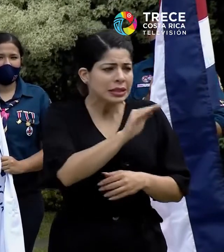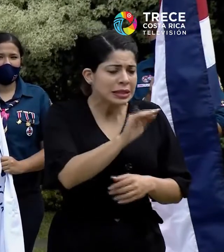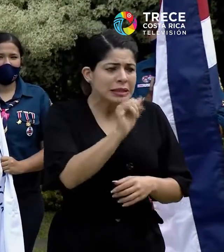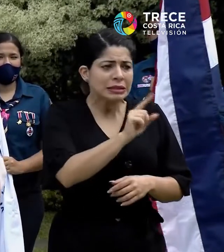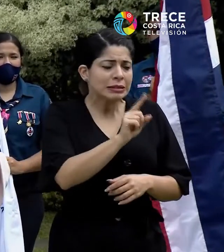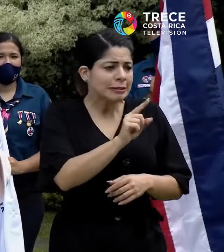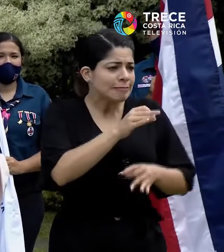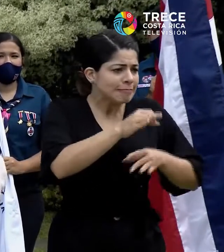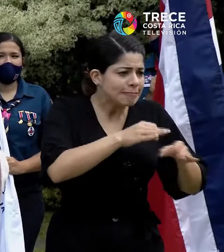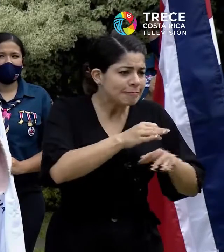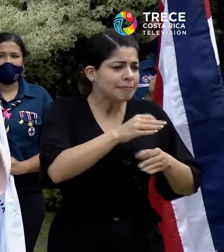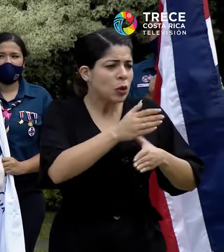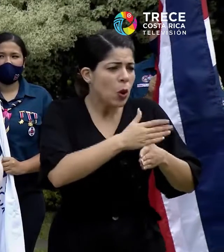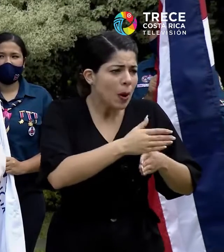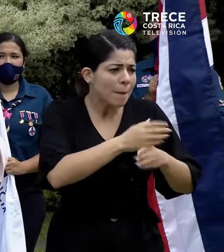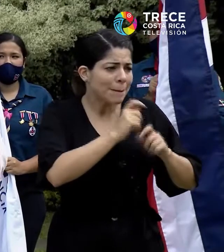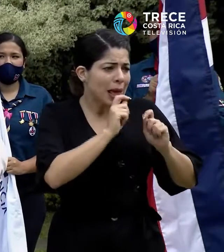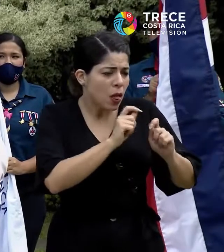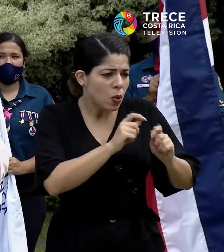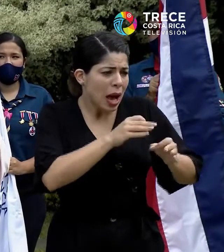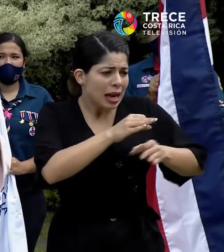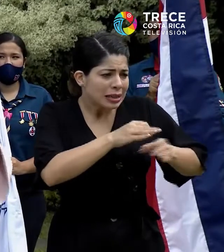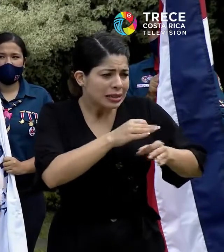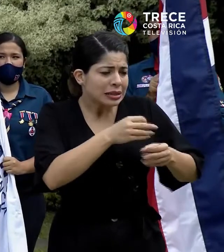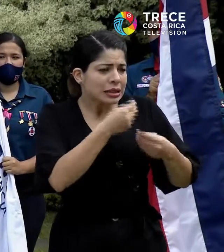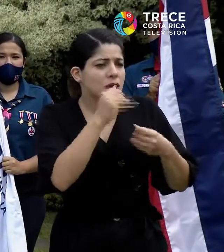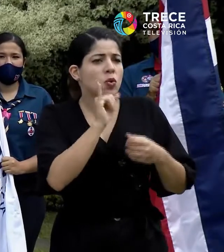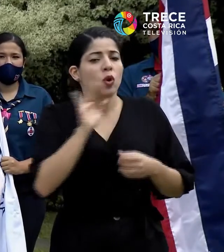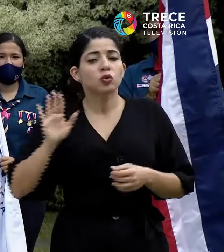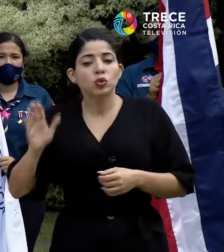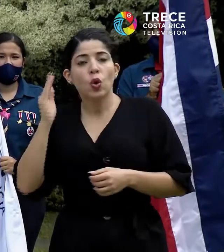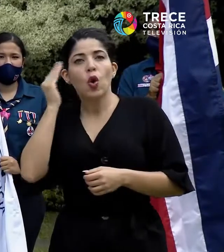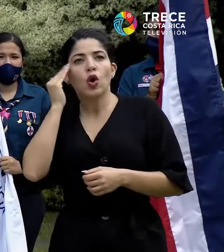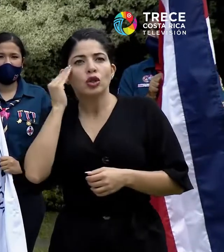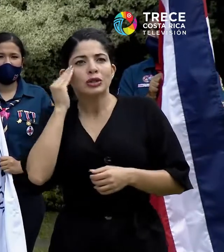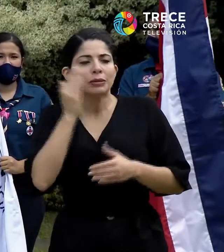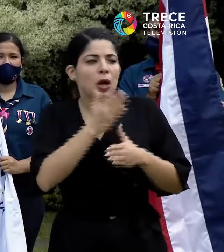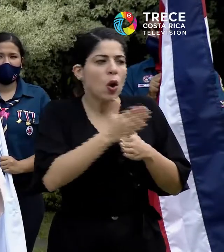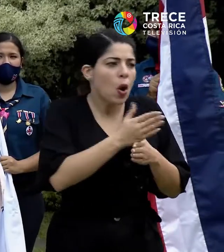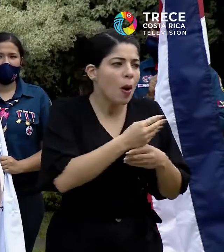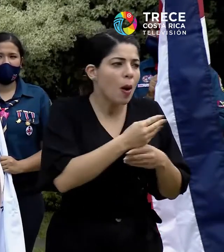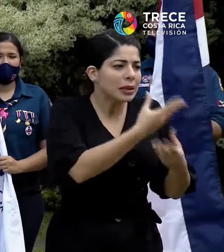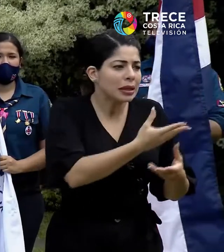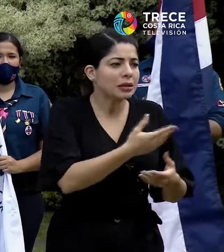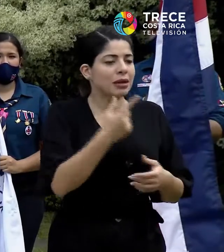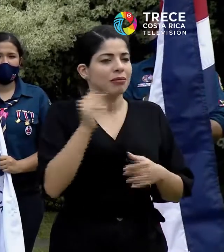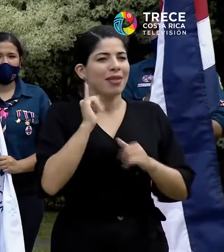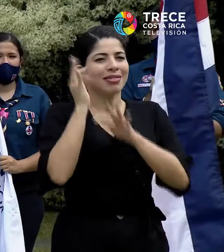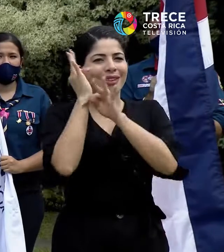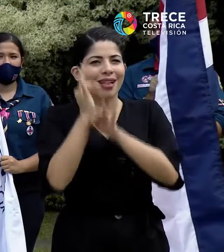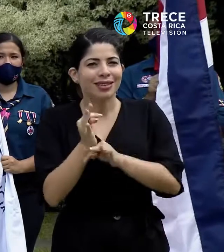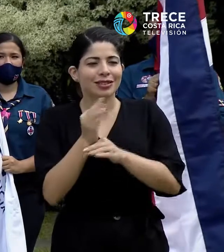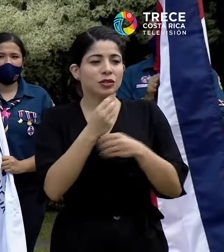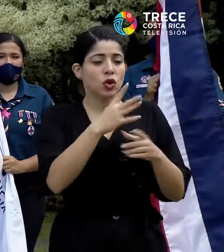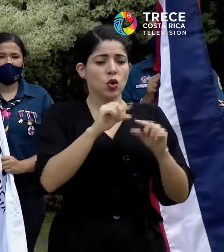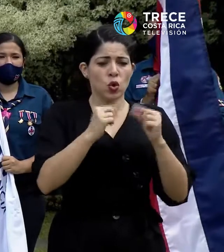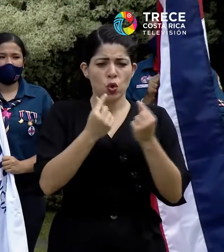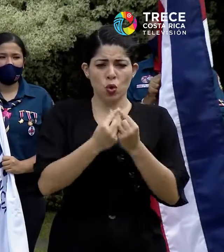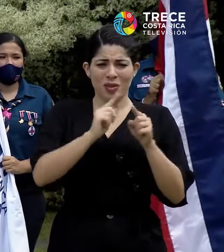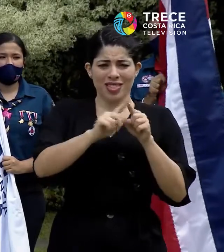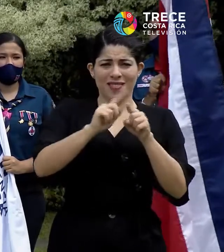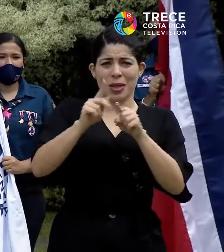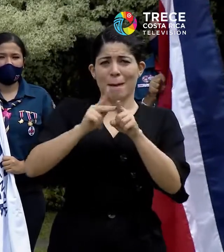a compartir, a educar, pero también a poner en valor el conocimiento local y tradicional, a que grupos cada vez más interdisciplinarios,